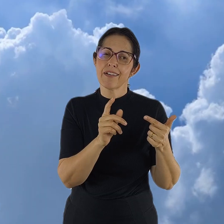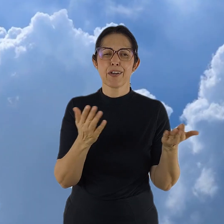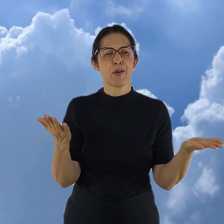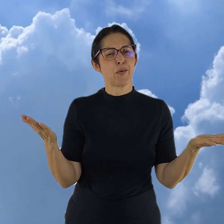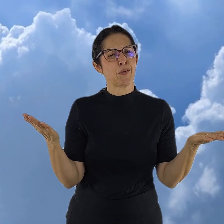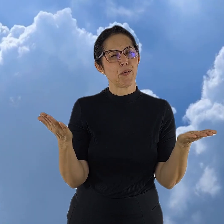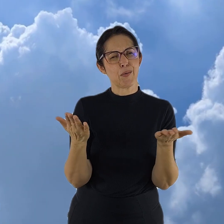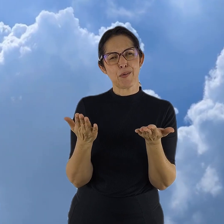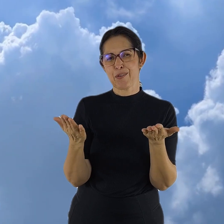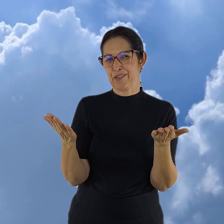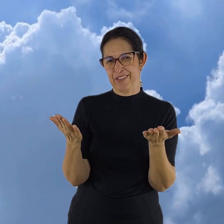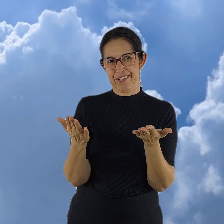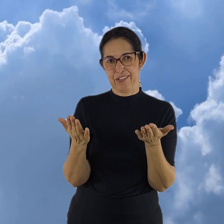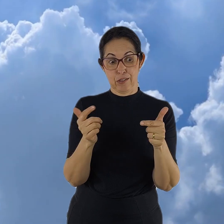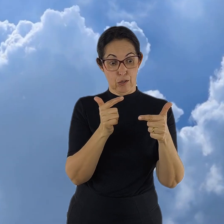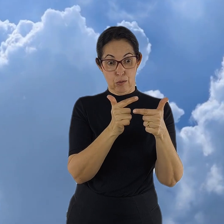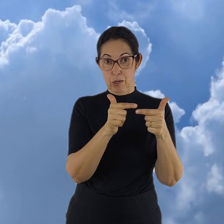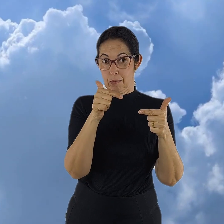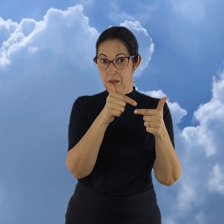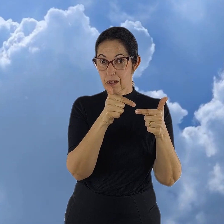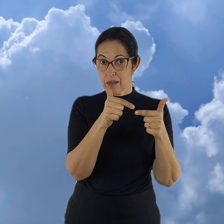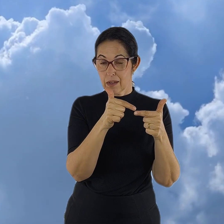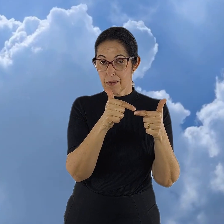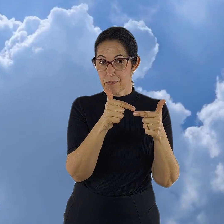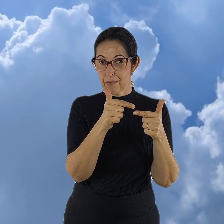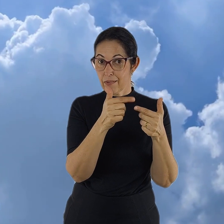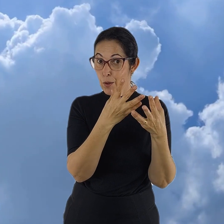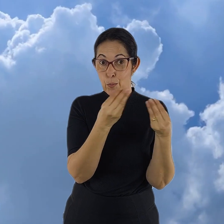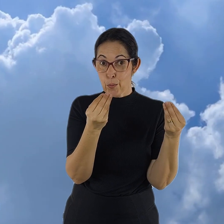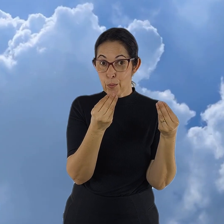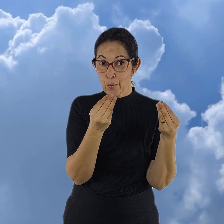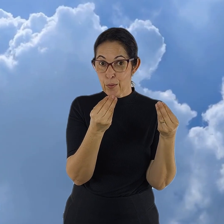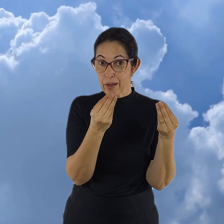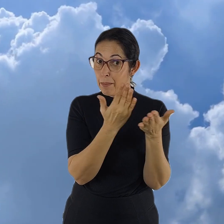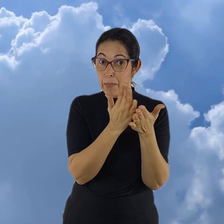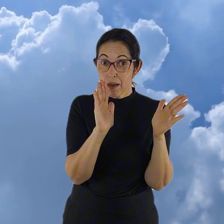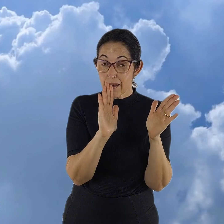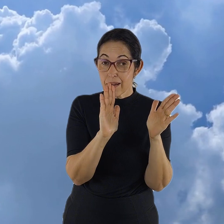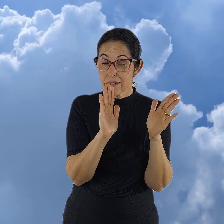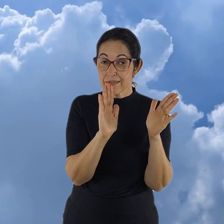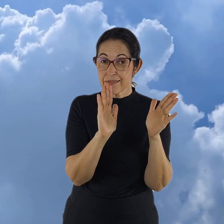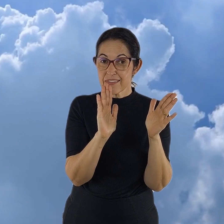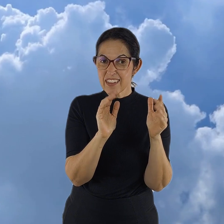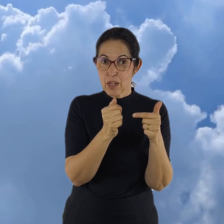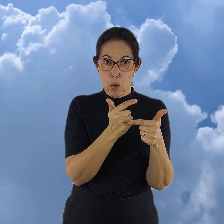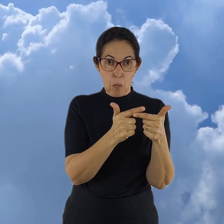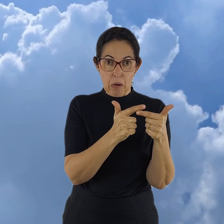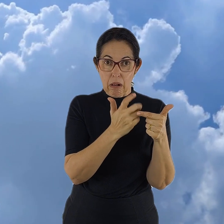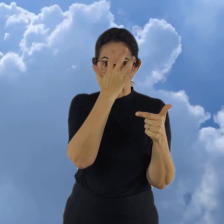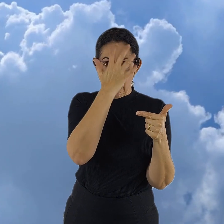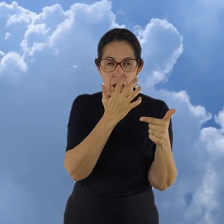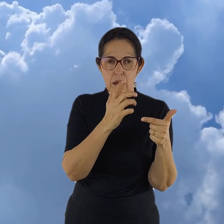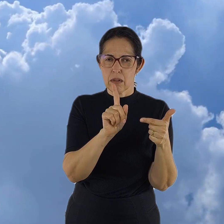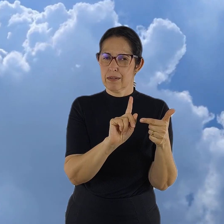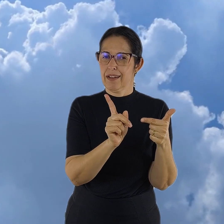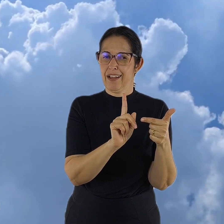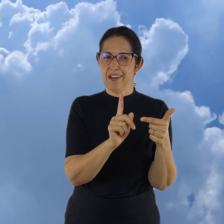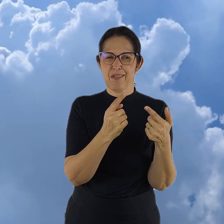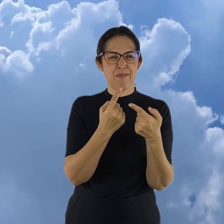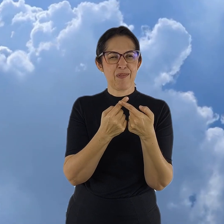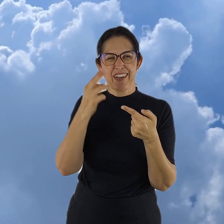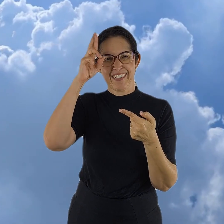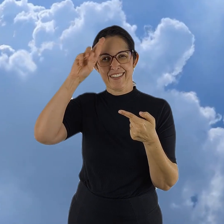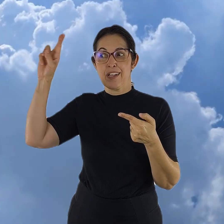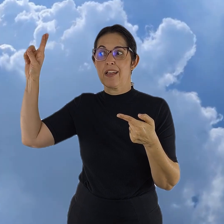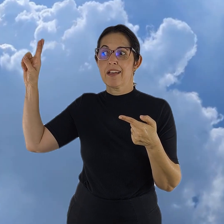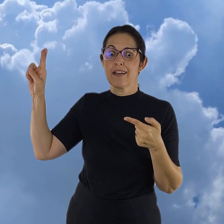aqui que esse problema vai começar a deixar de existir. Ele não vai ficar maior do que você, não, porque o Senhor